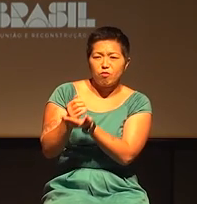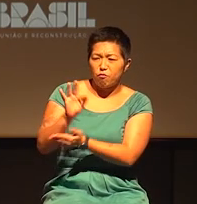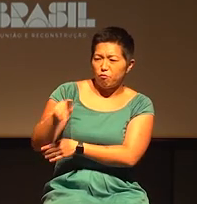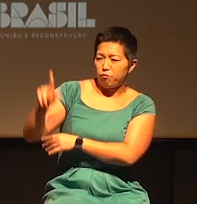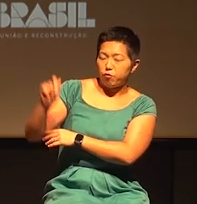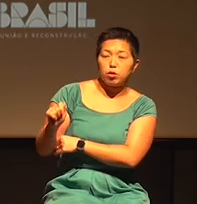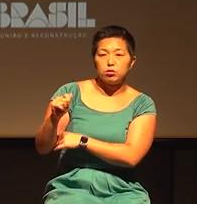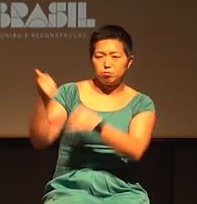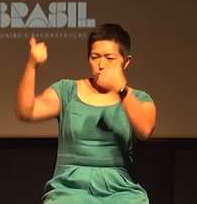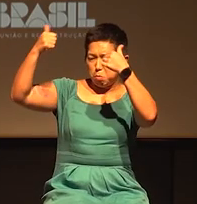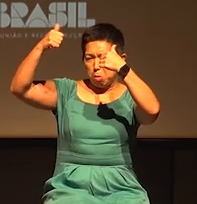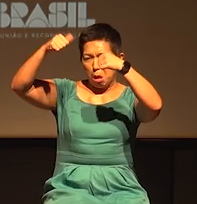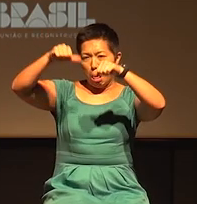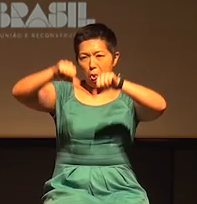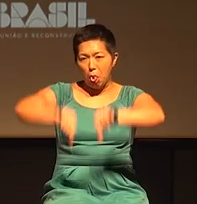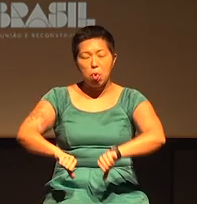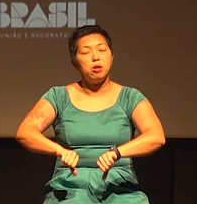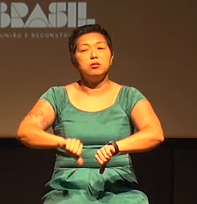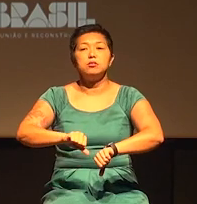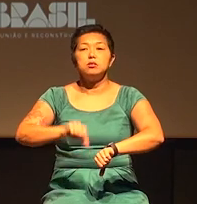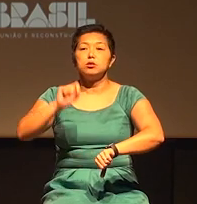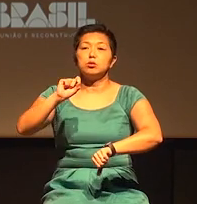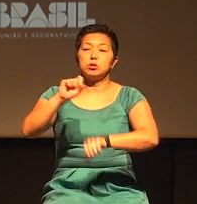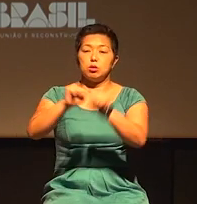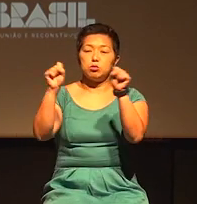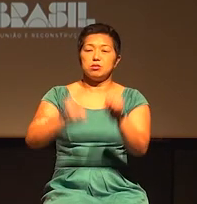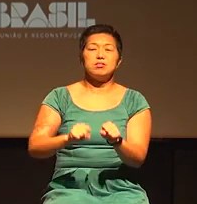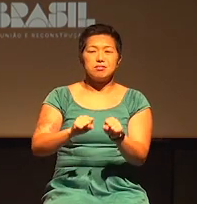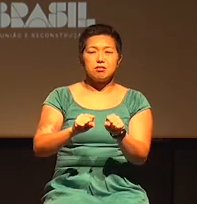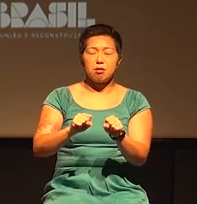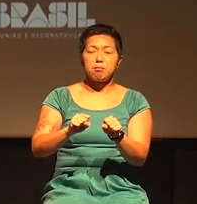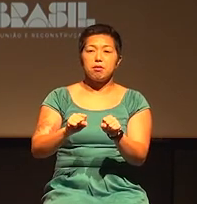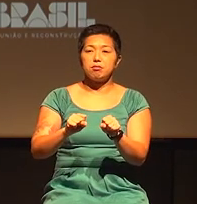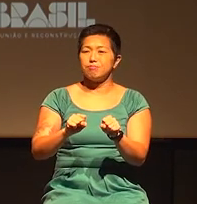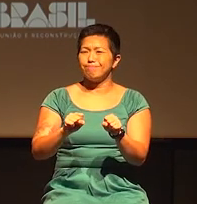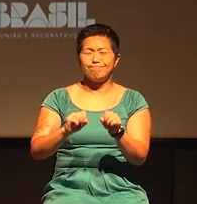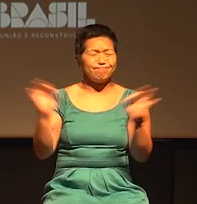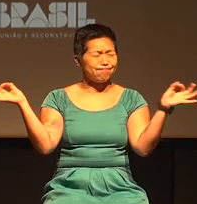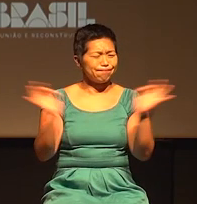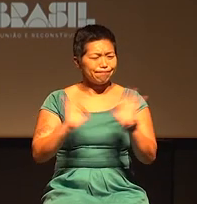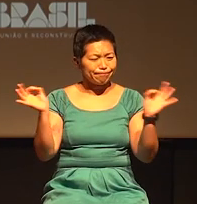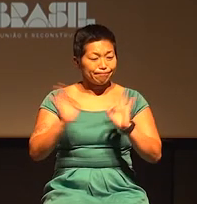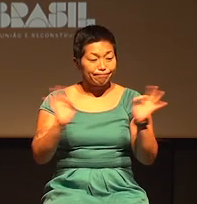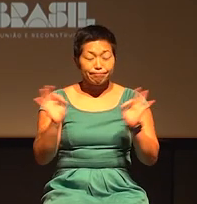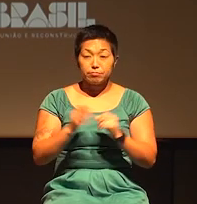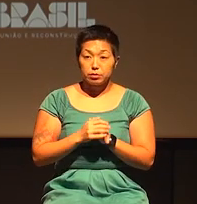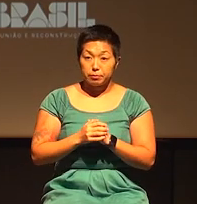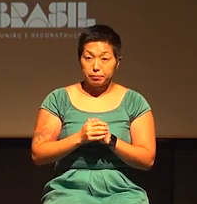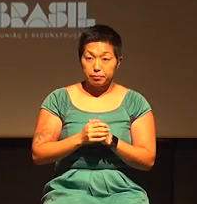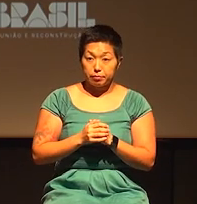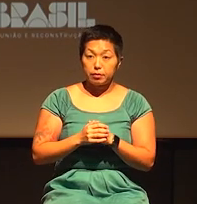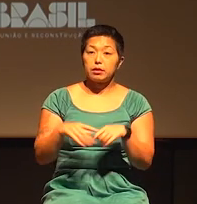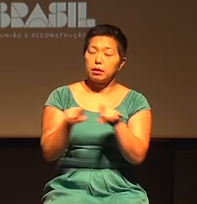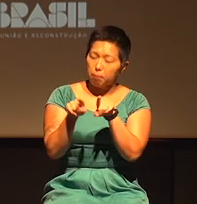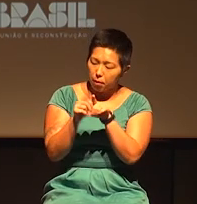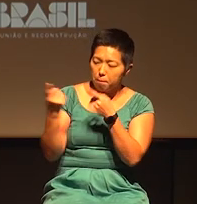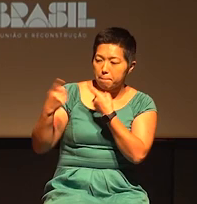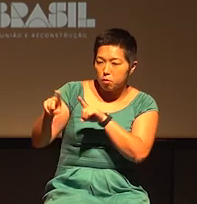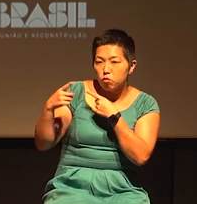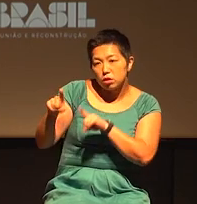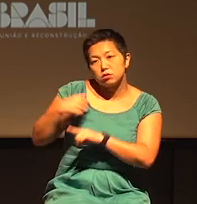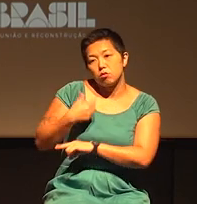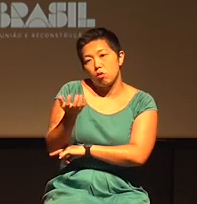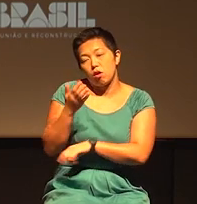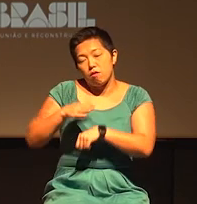o a pior extrato do que é um sistema terrível Então me parece que aí aí entra a provocação que eu vou